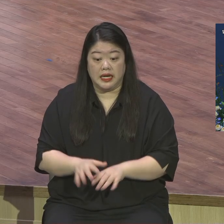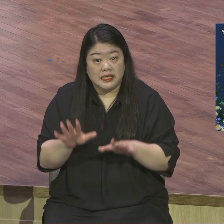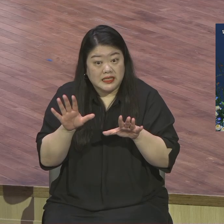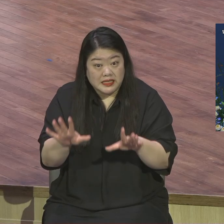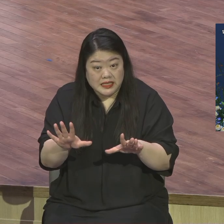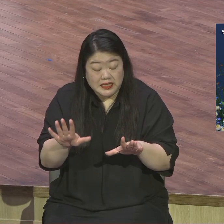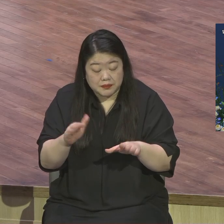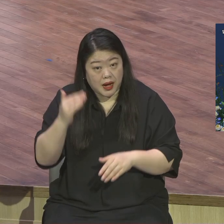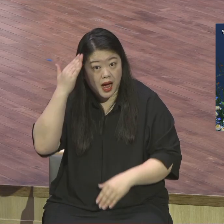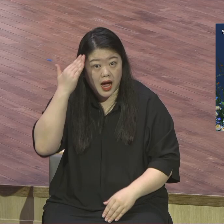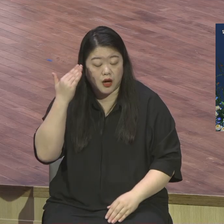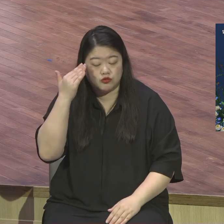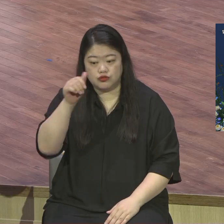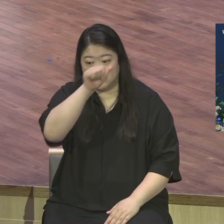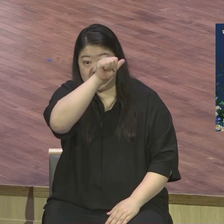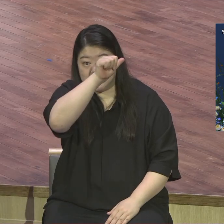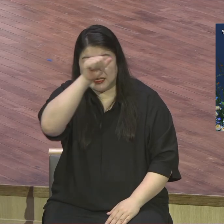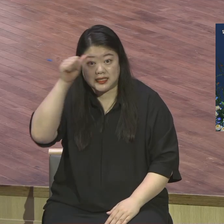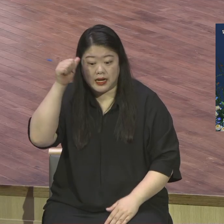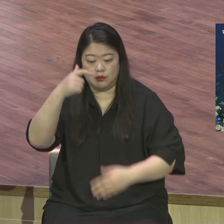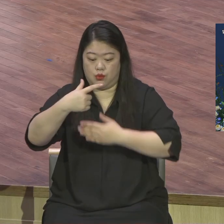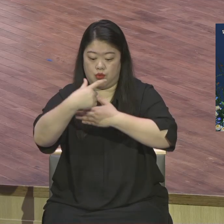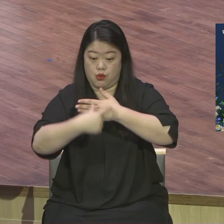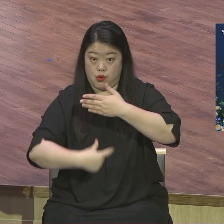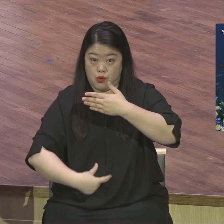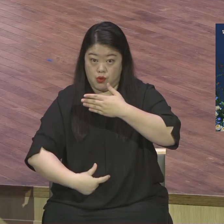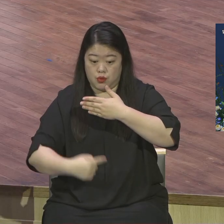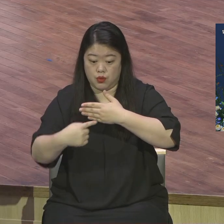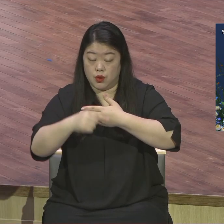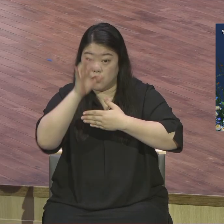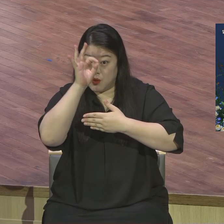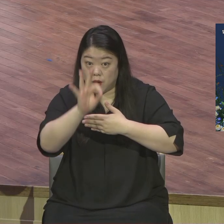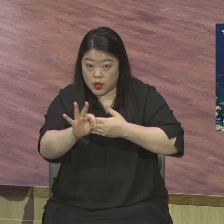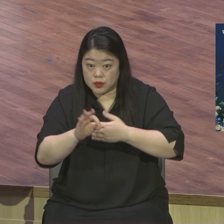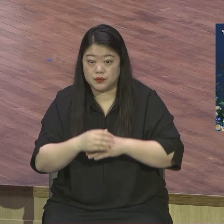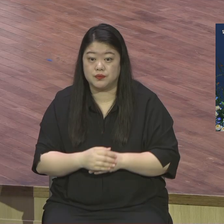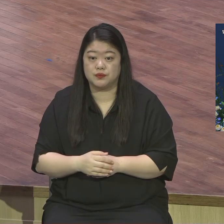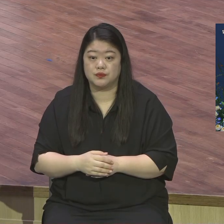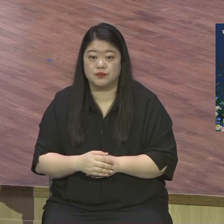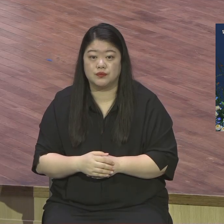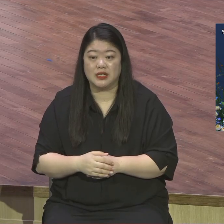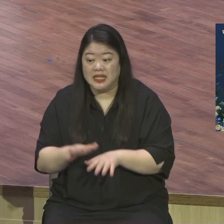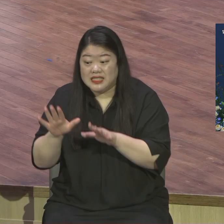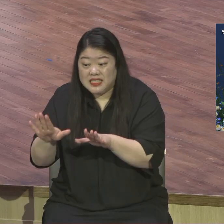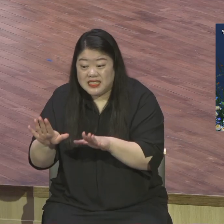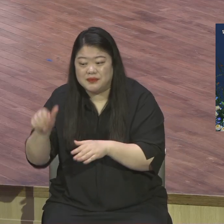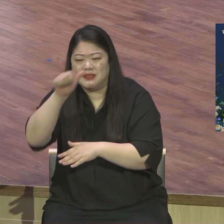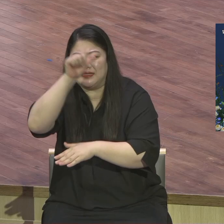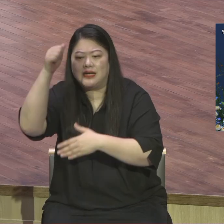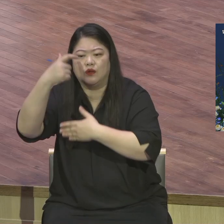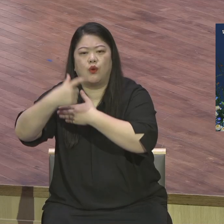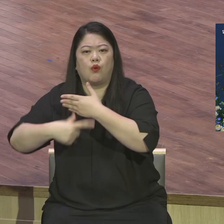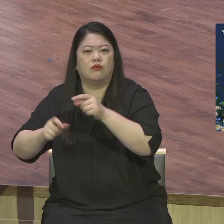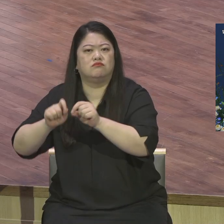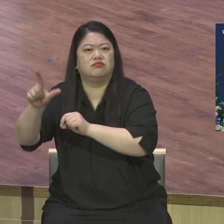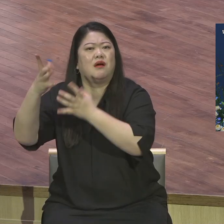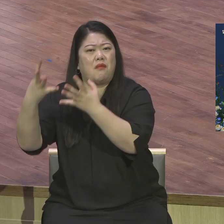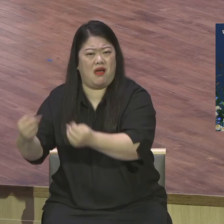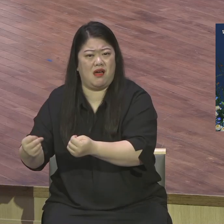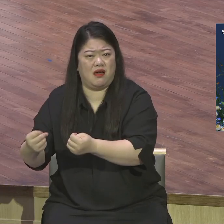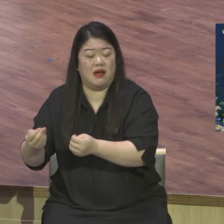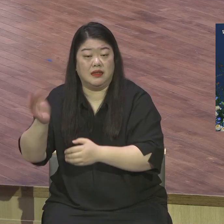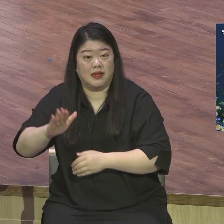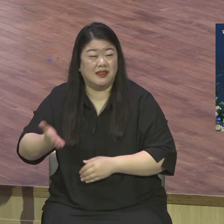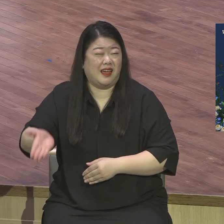표방하고 있지만 초창기 우리나라 기독교는 세대주의 신학 배경을 가진 그러한